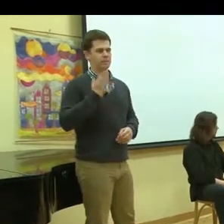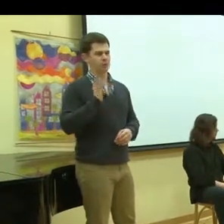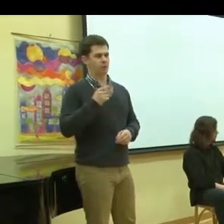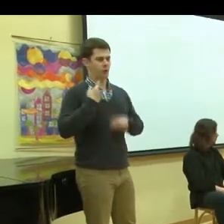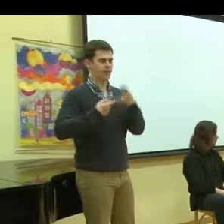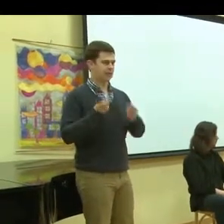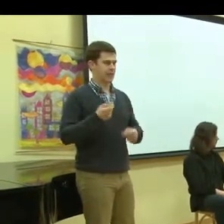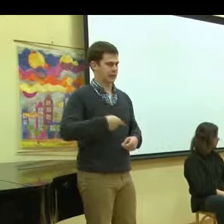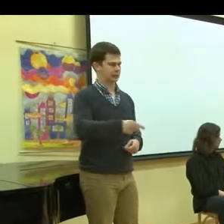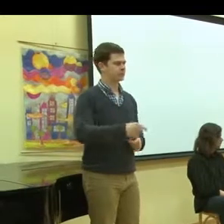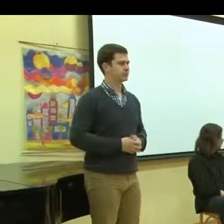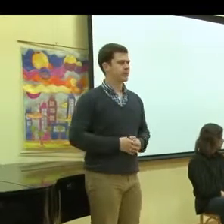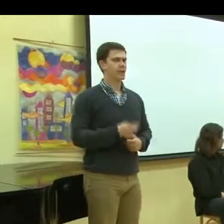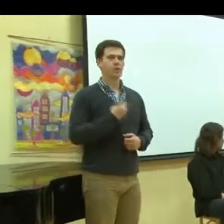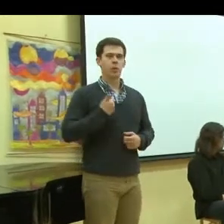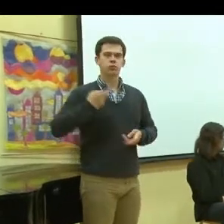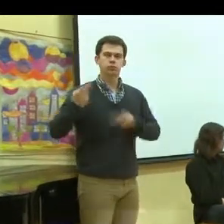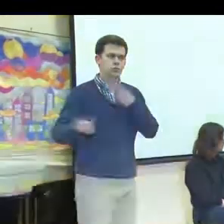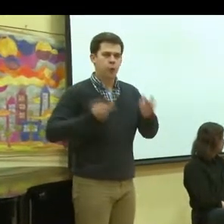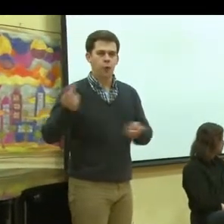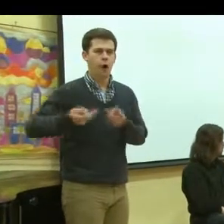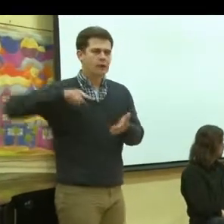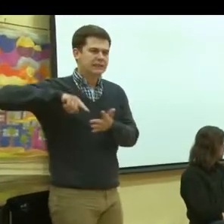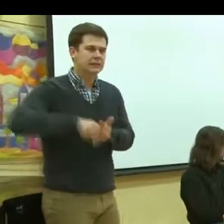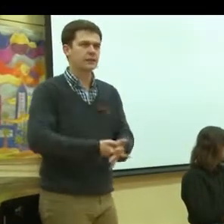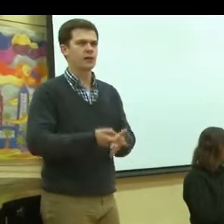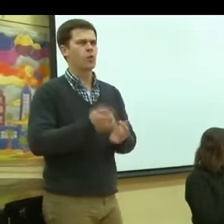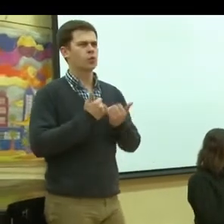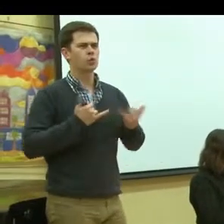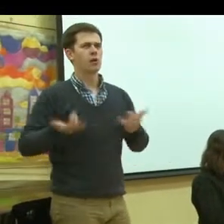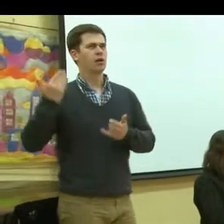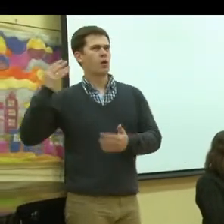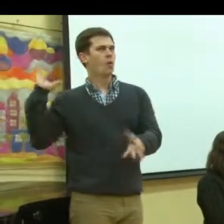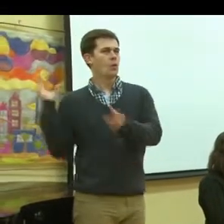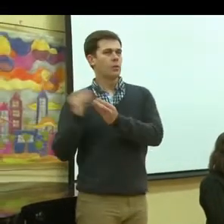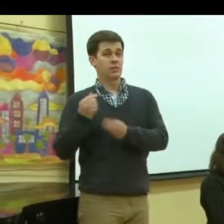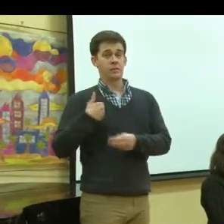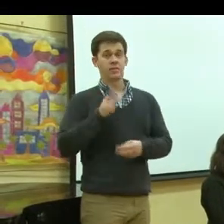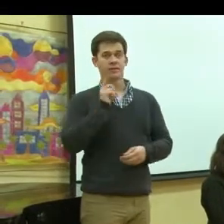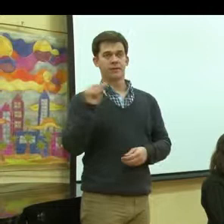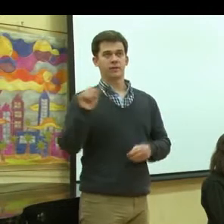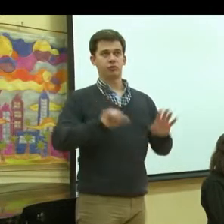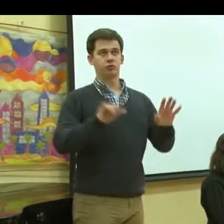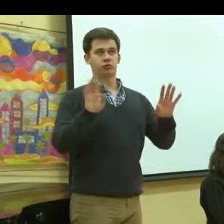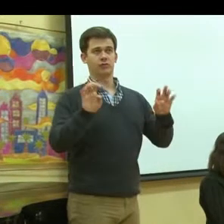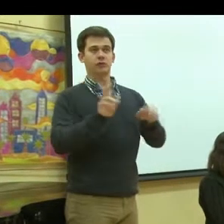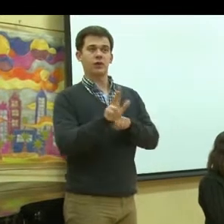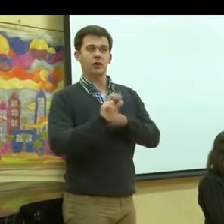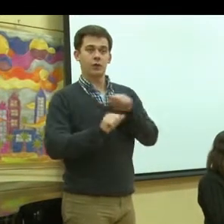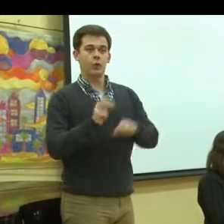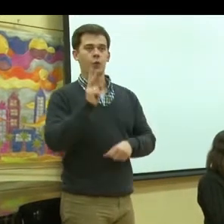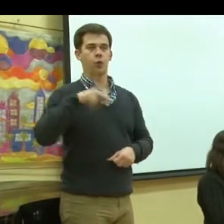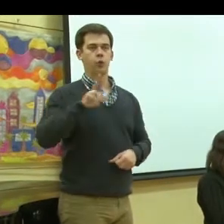wspomnieć. I przeszukaliśmy mnóstwo właśnie periodyków z epoki i w 1913 roku w Kurierze